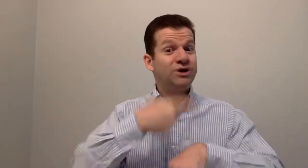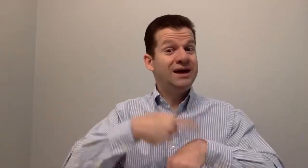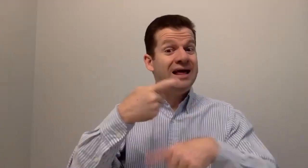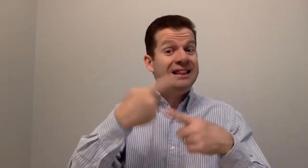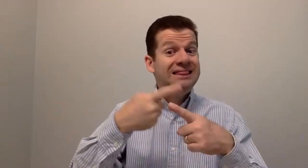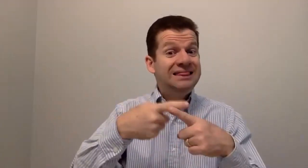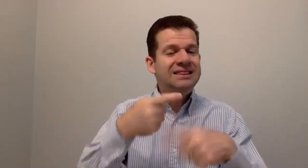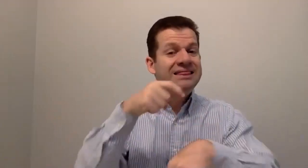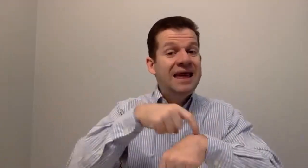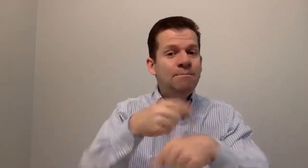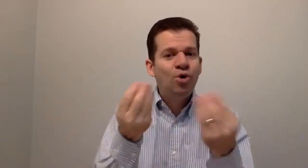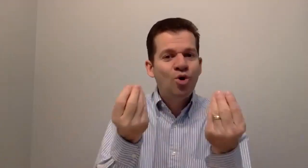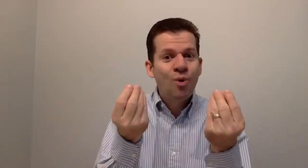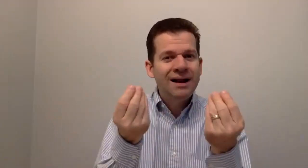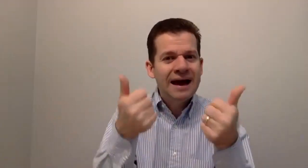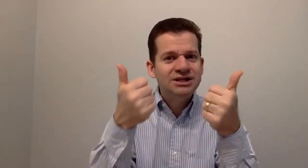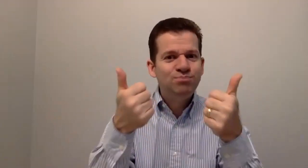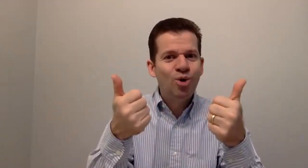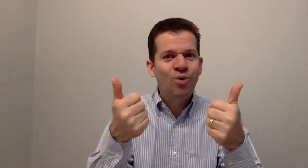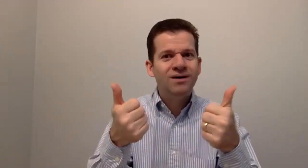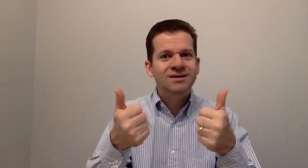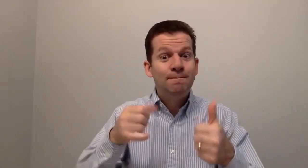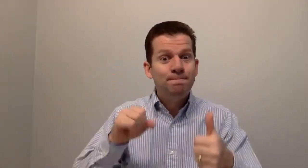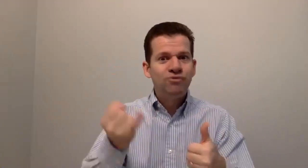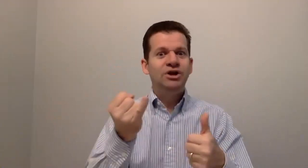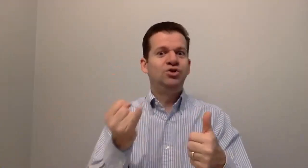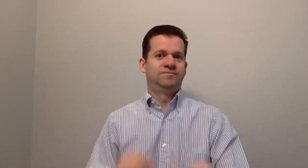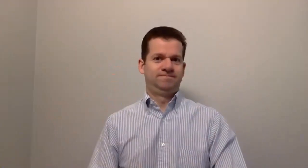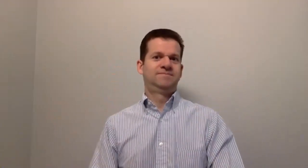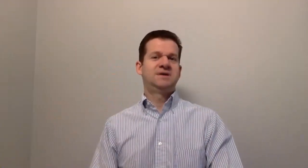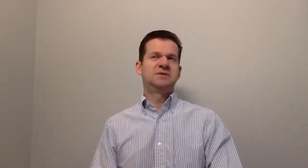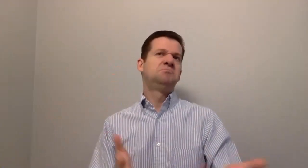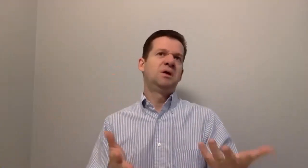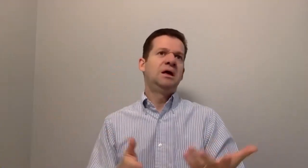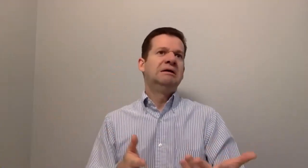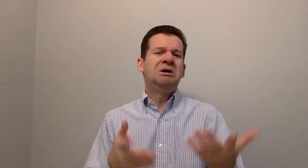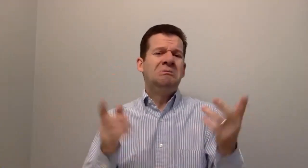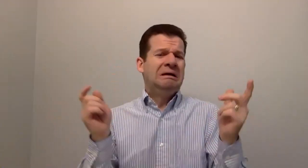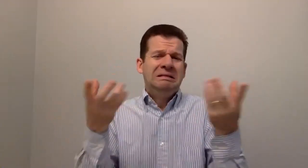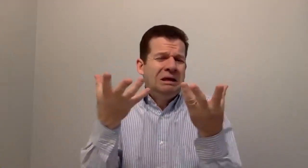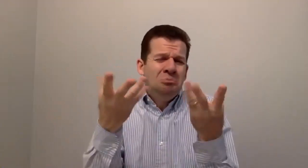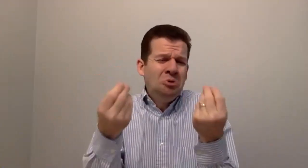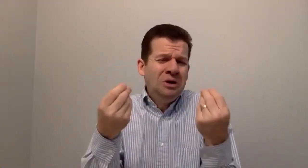porque tempo, qualidade boa, aproveitou, certo? Então, tem